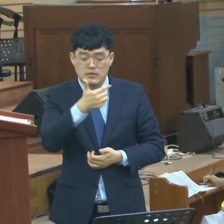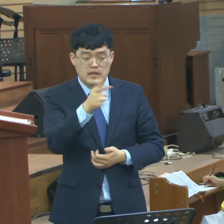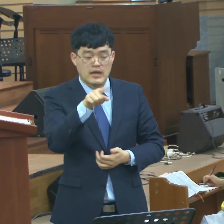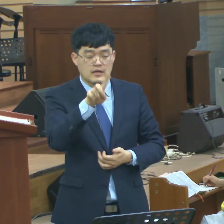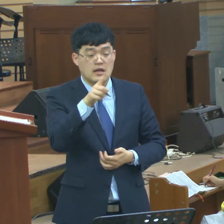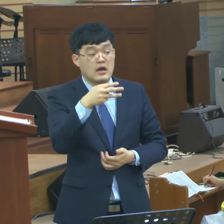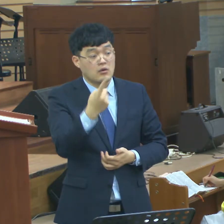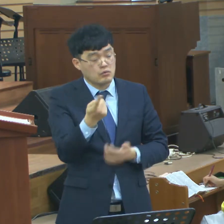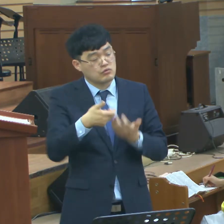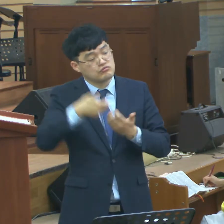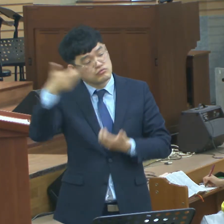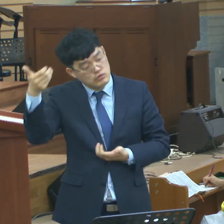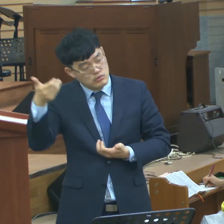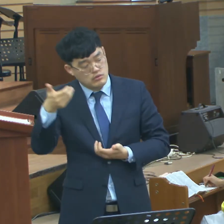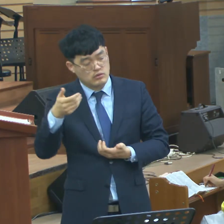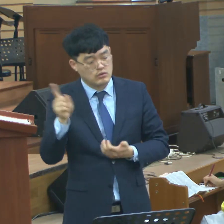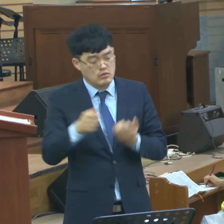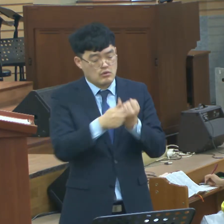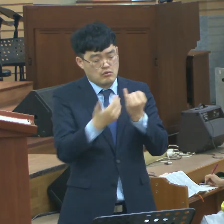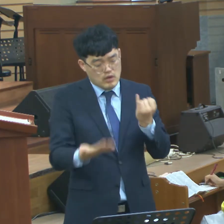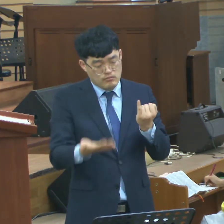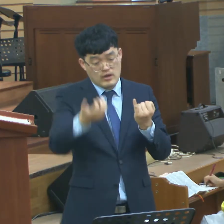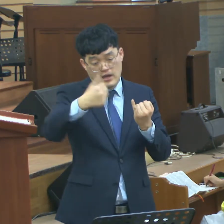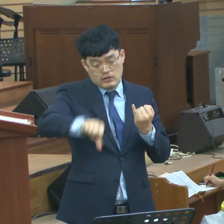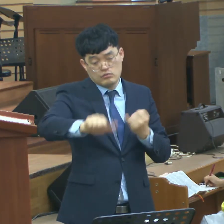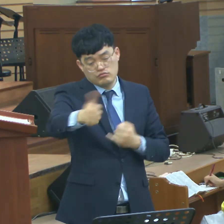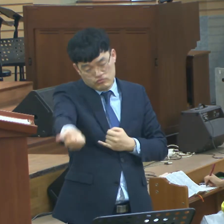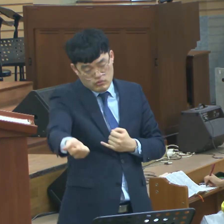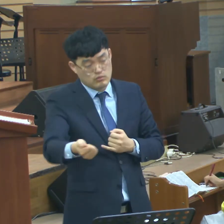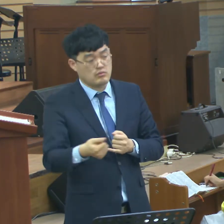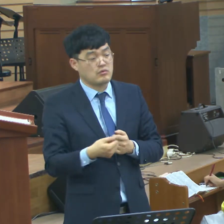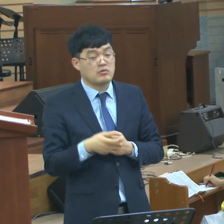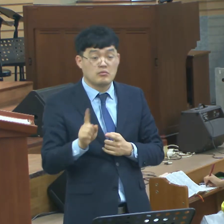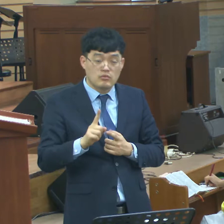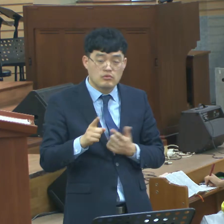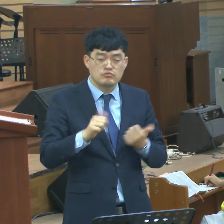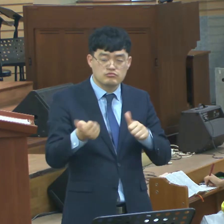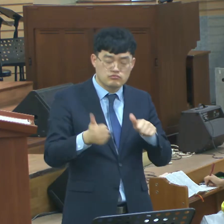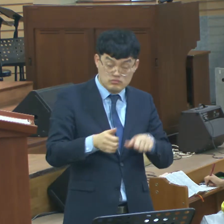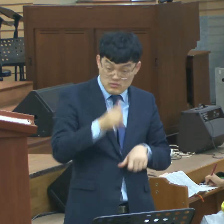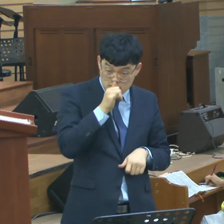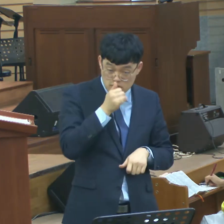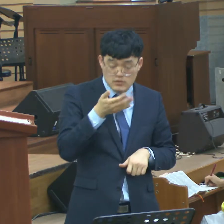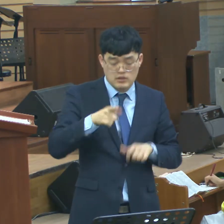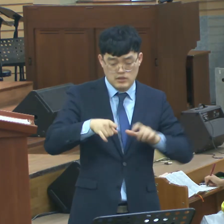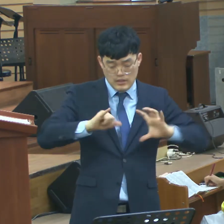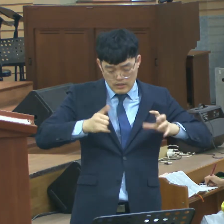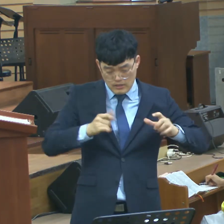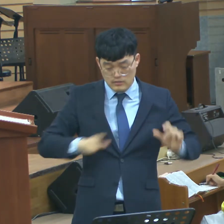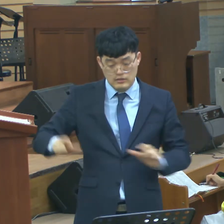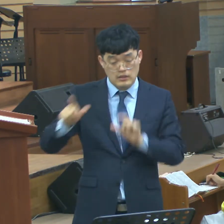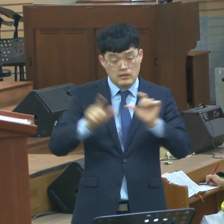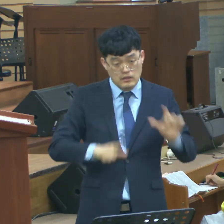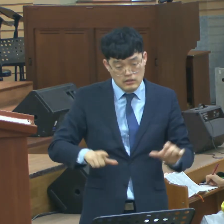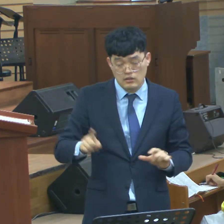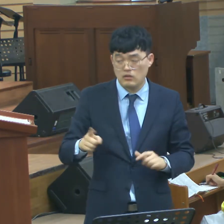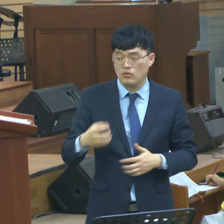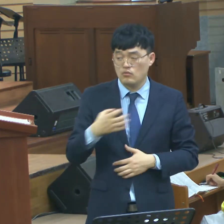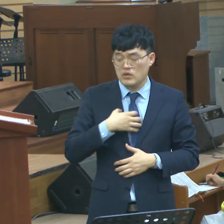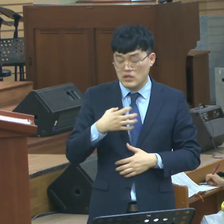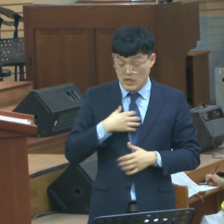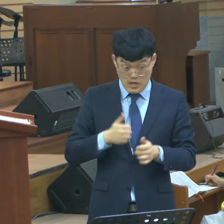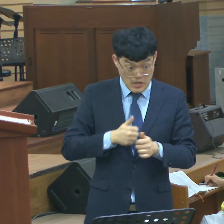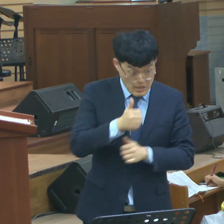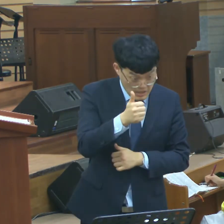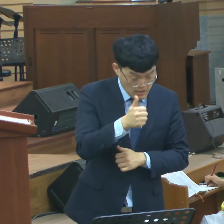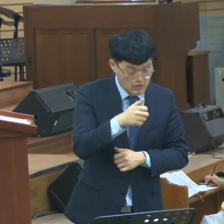과부의 아들도 죽었고요. 다 죽어요. 이 세상을 살다가 다시 위기를 건너간다 할지라도 하나님께서